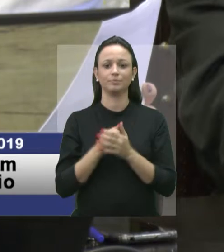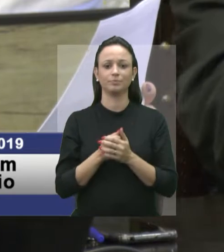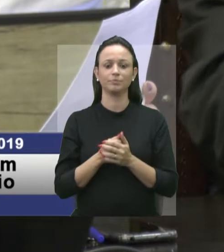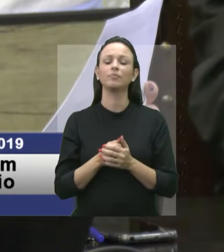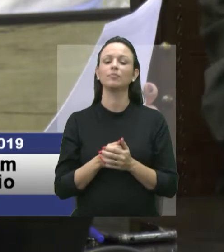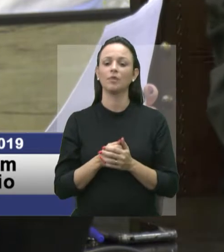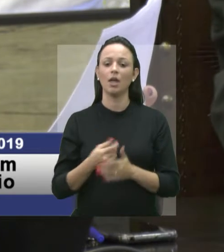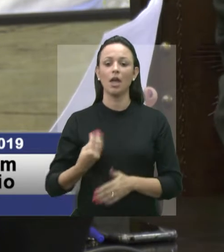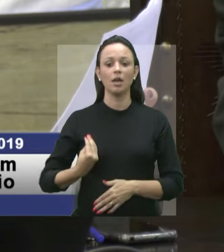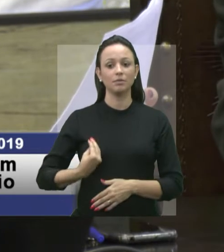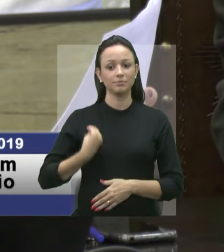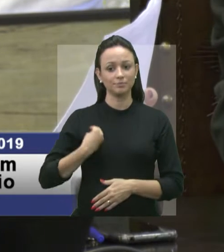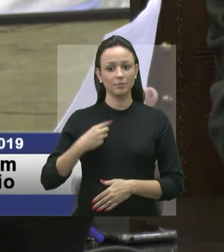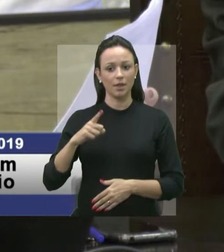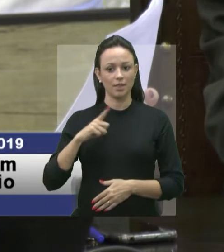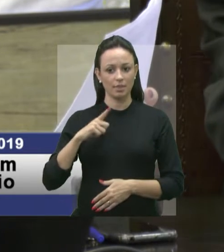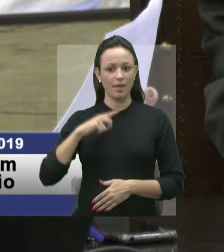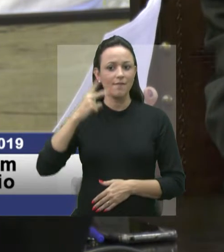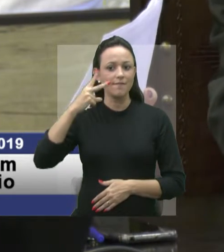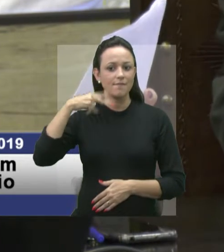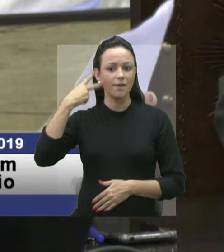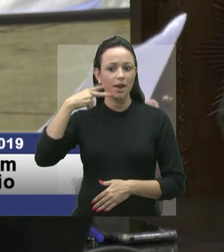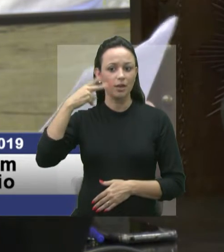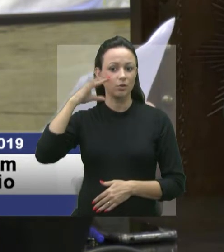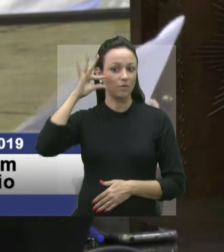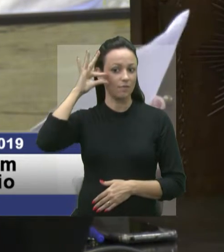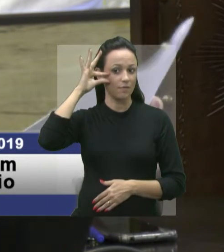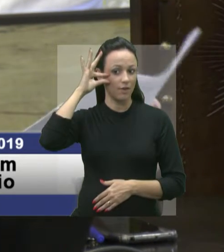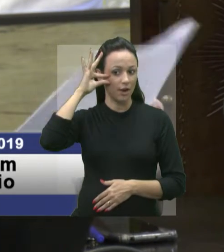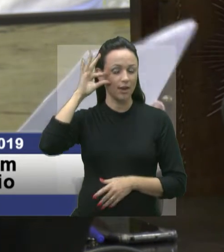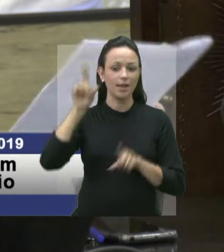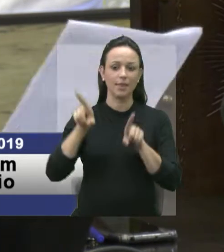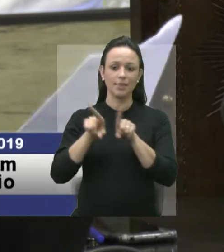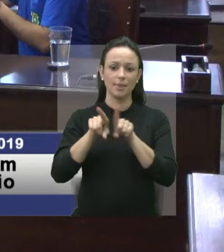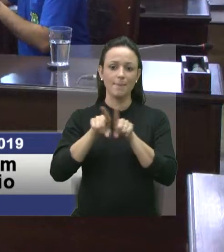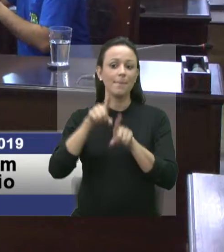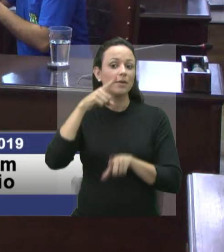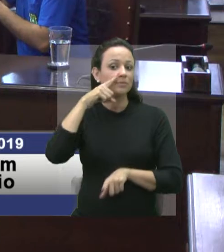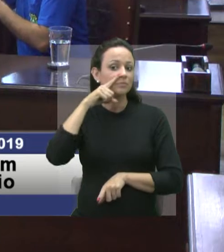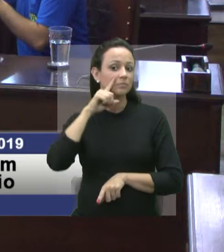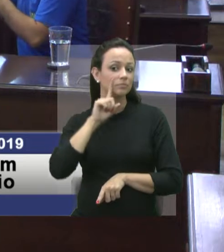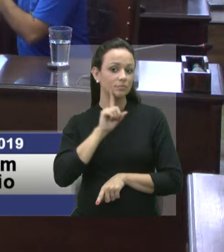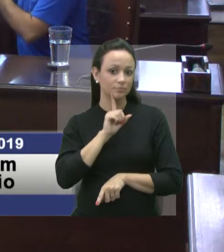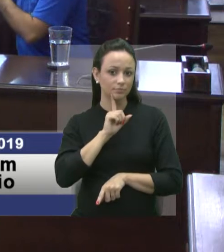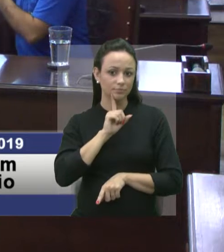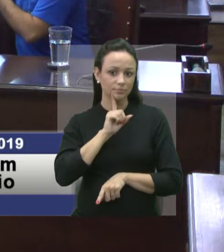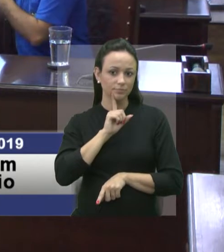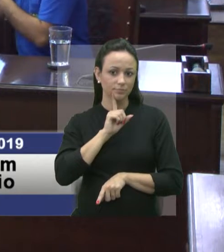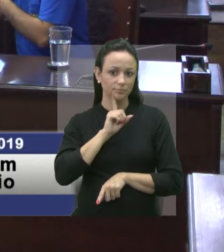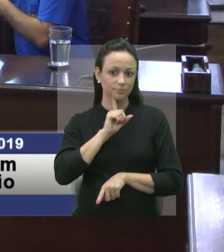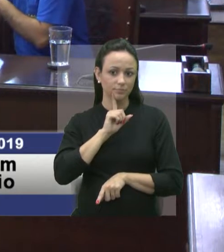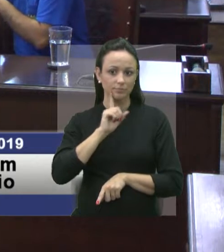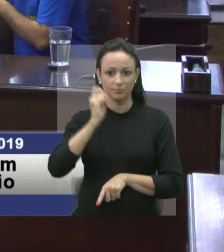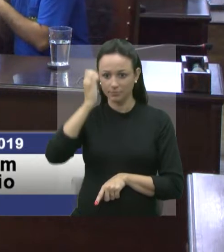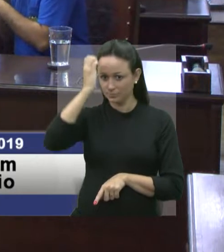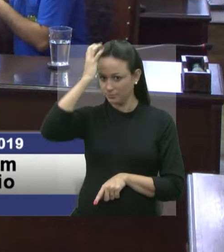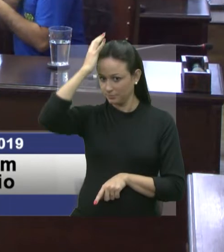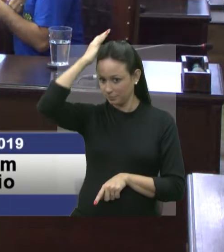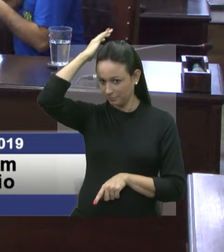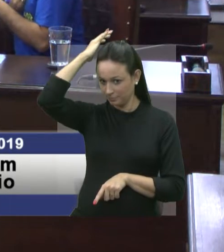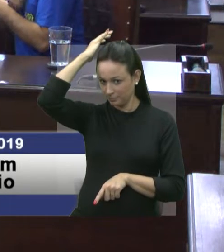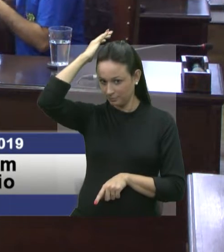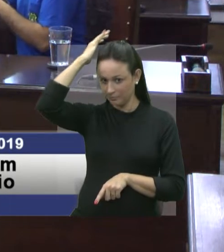dos vereadores Wagner Brasil de Barros, Agentil Américo Cato, senhor Toninho Masson, membro